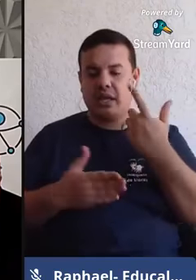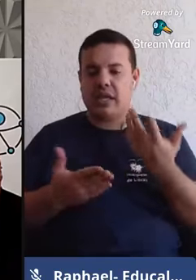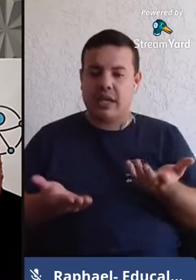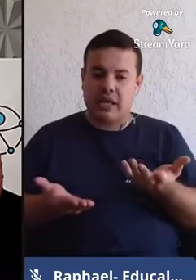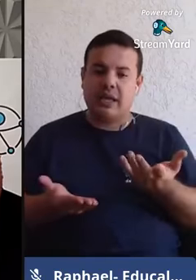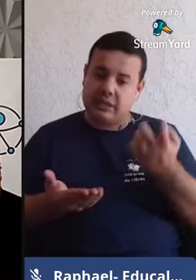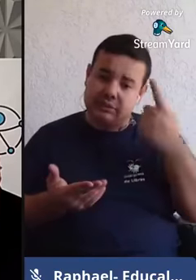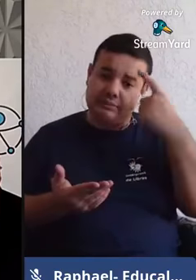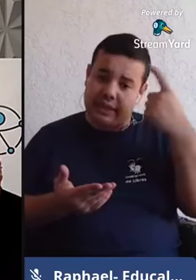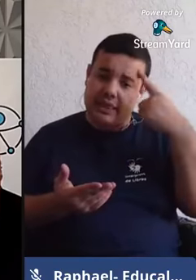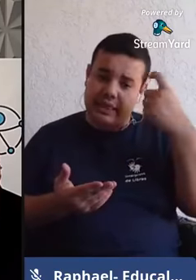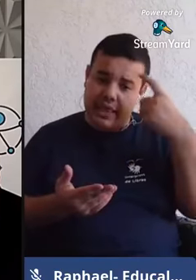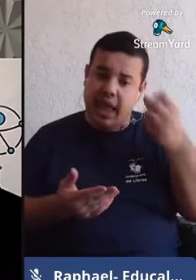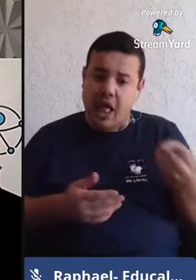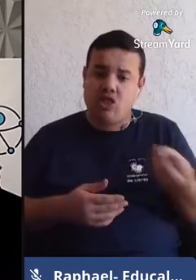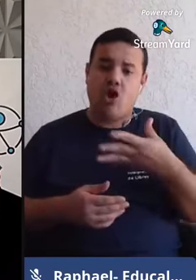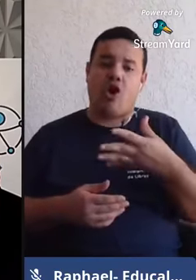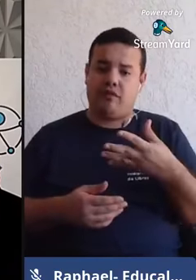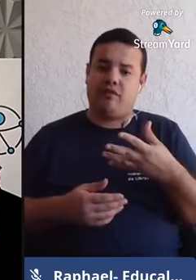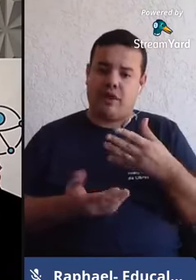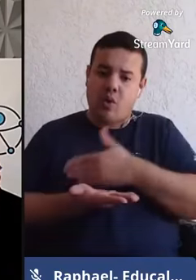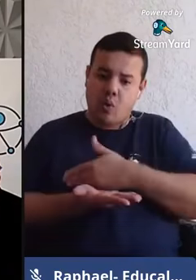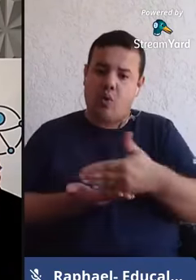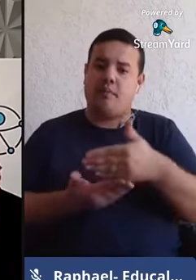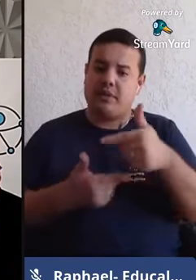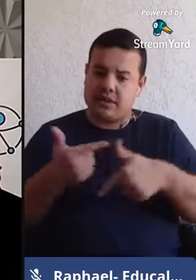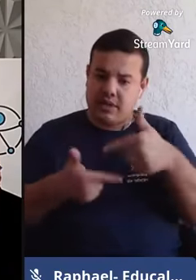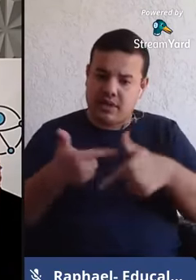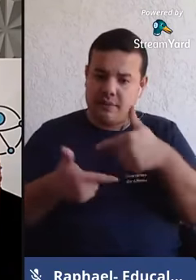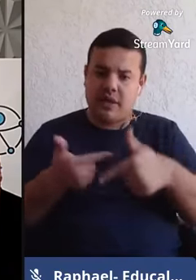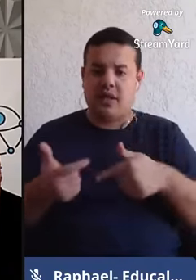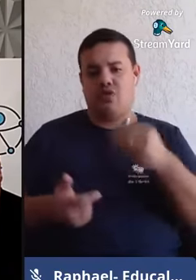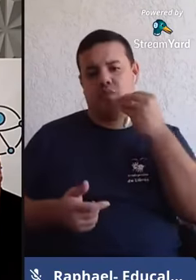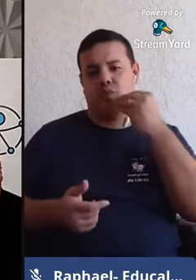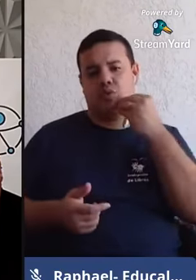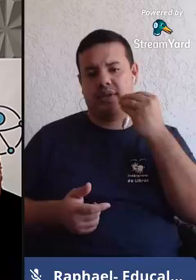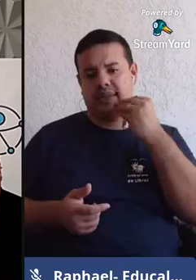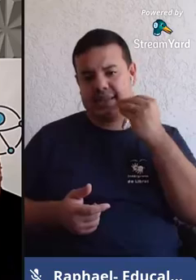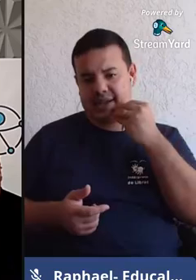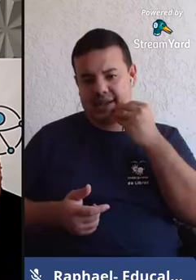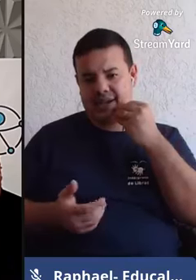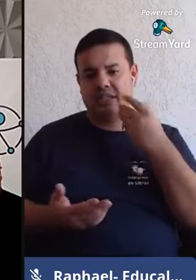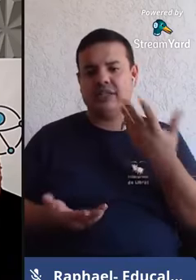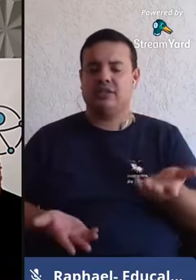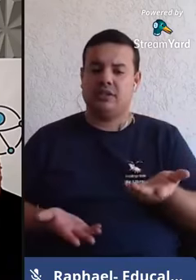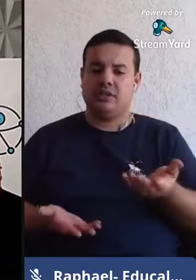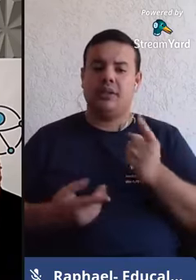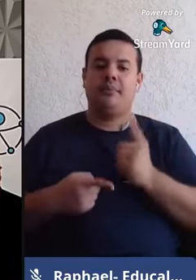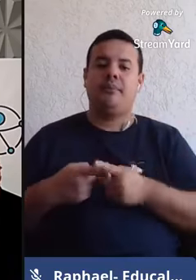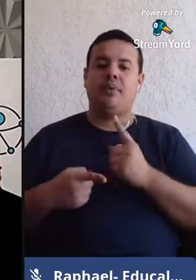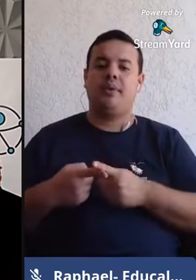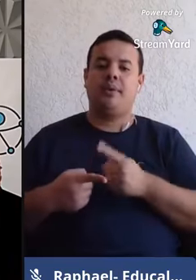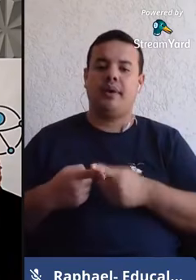surgem novas ideias, né, de oportunidades, né, porque